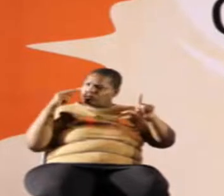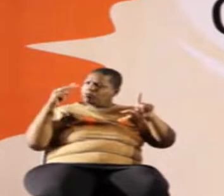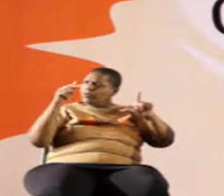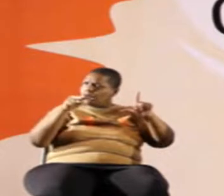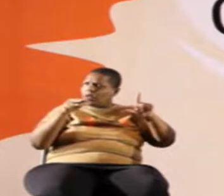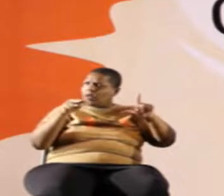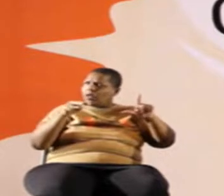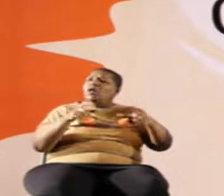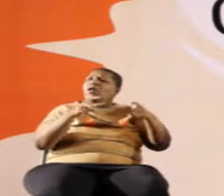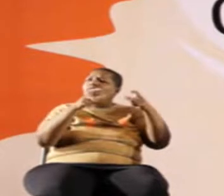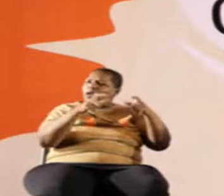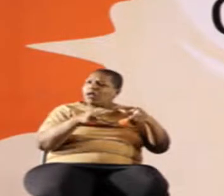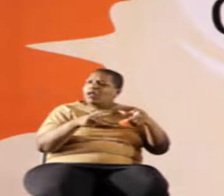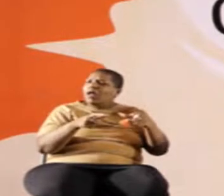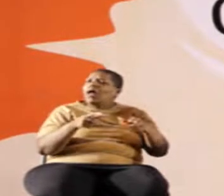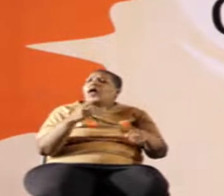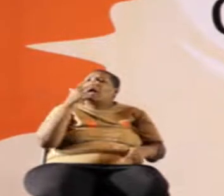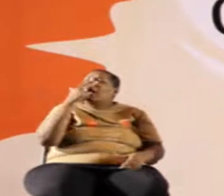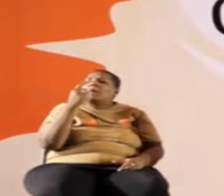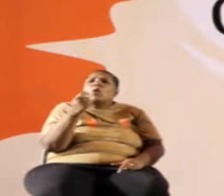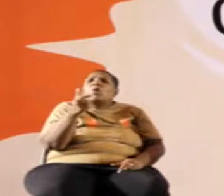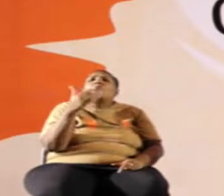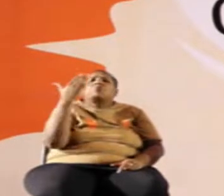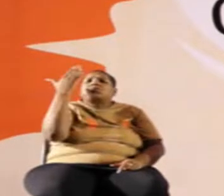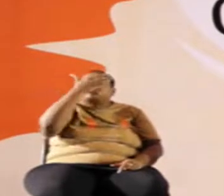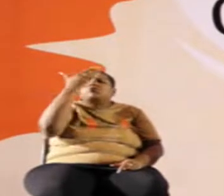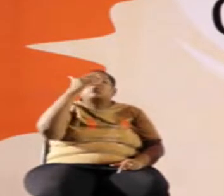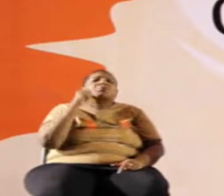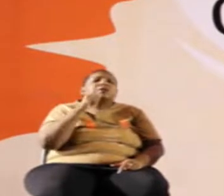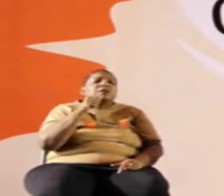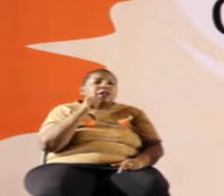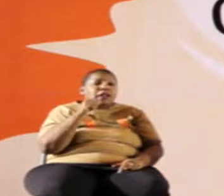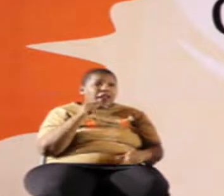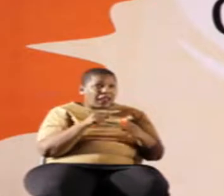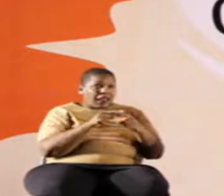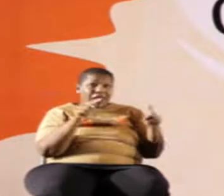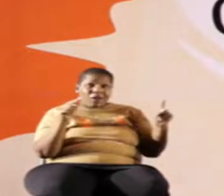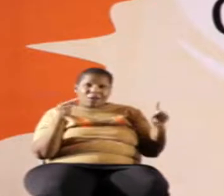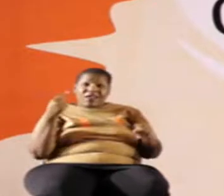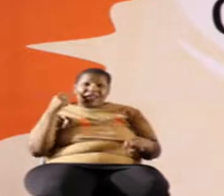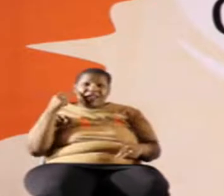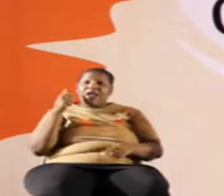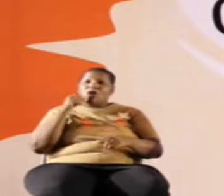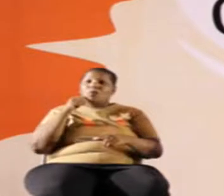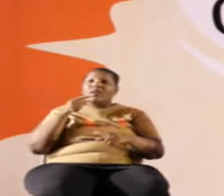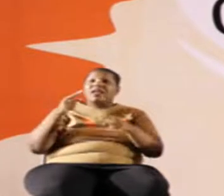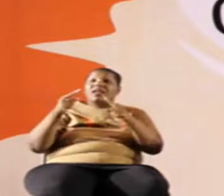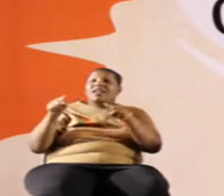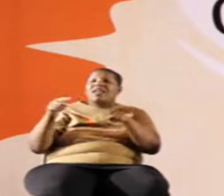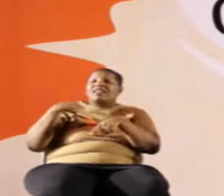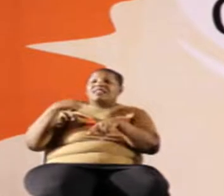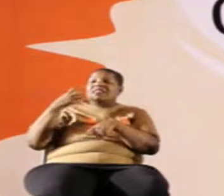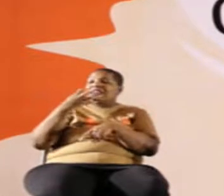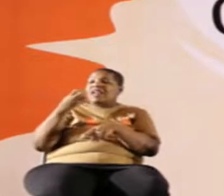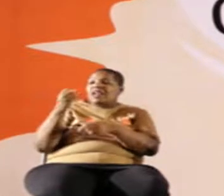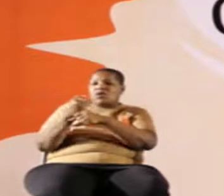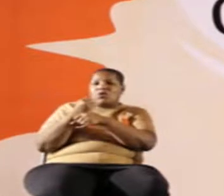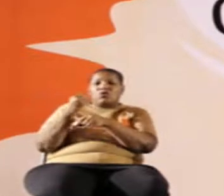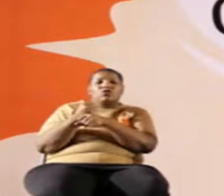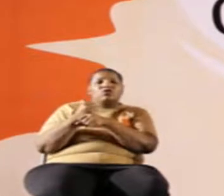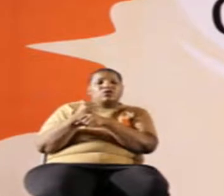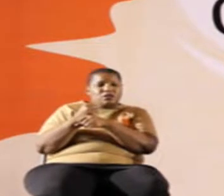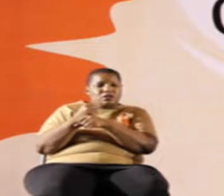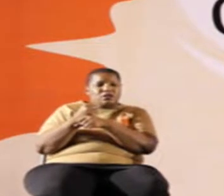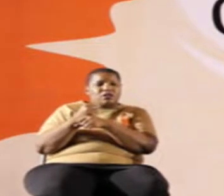monte de homem. É como se quase mulher nenhuma existisse, mas a mulher negra tem um papel fundamental na constituição